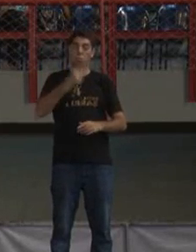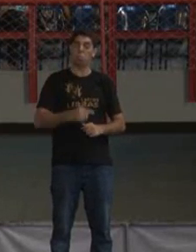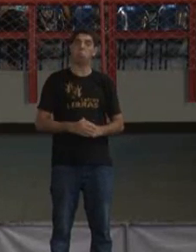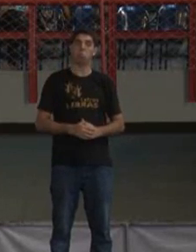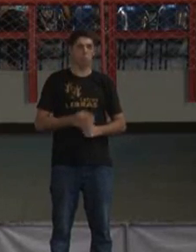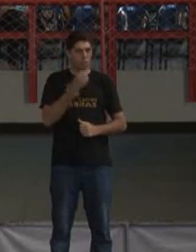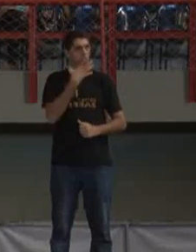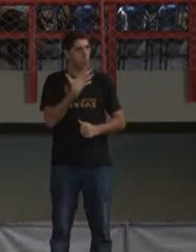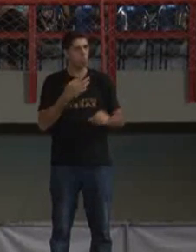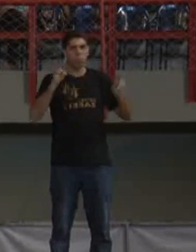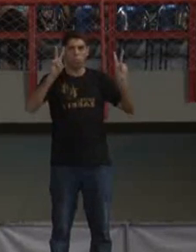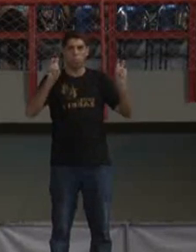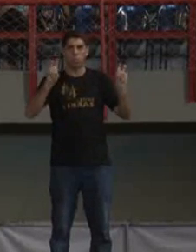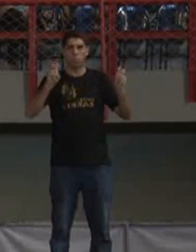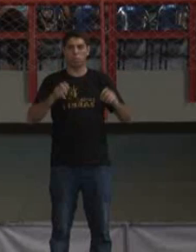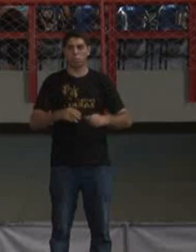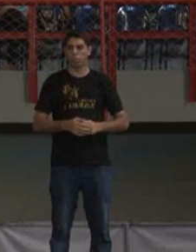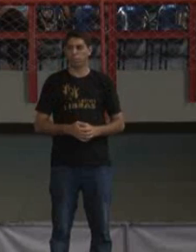indagado.